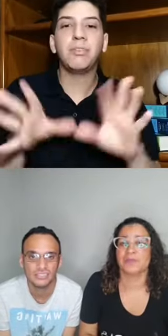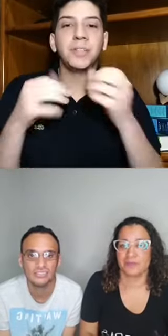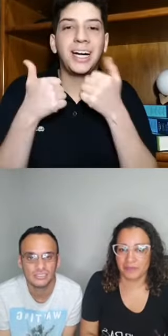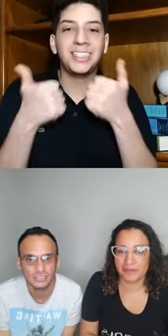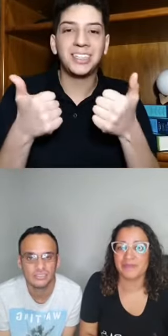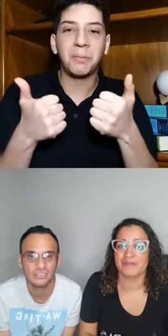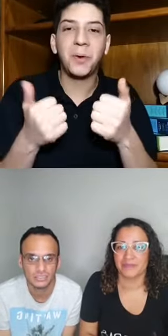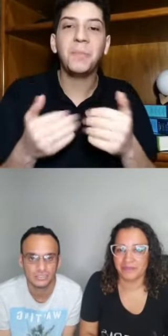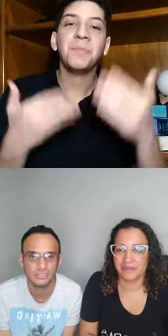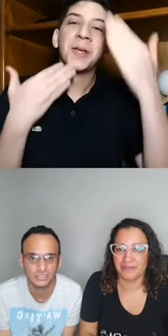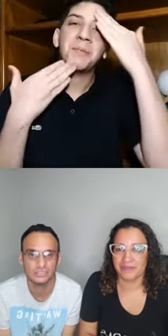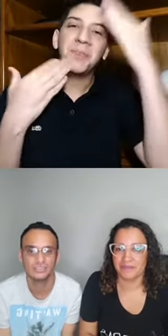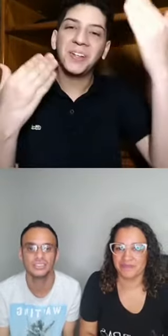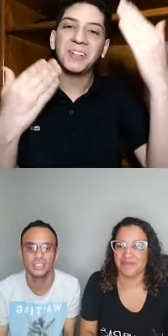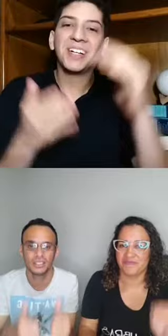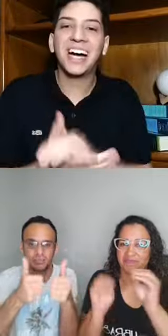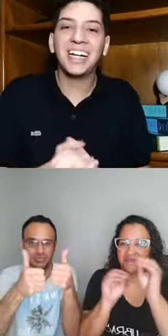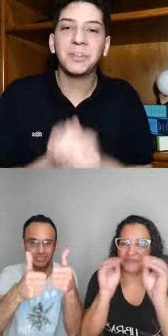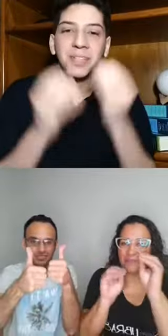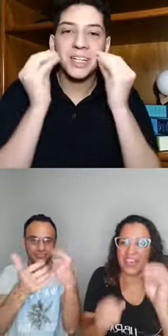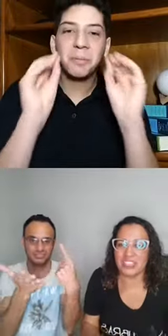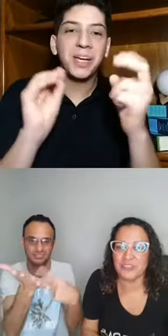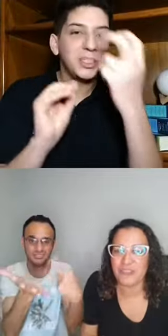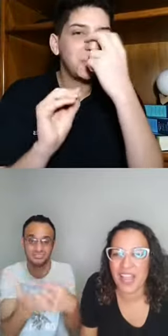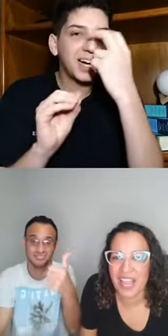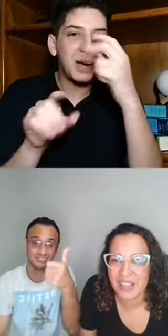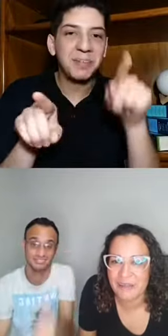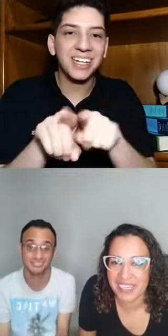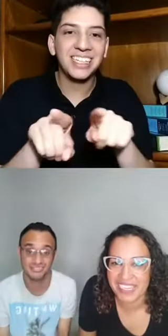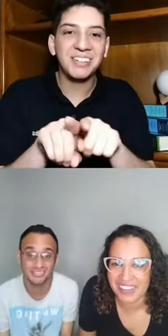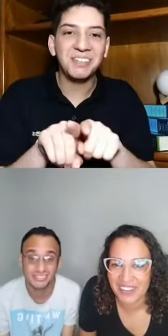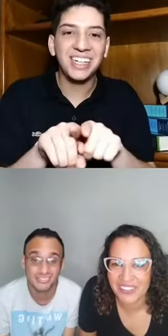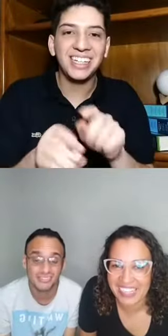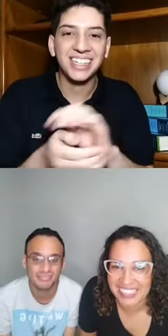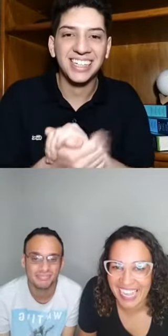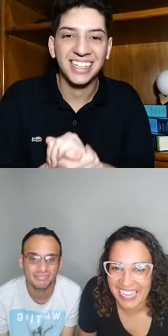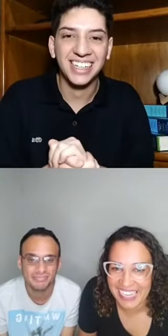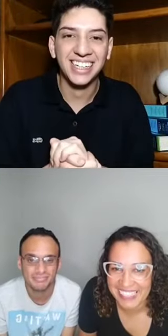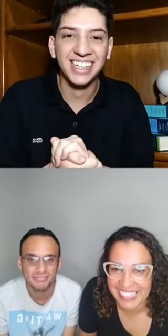também, à vontade, tá bom? Muito obrigado, tô mandando beijo para Camila.